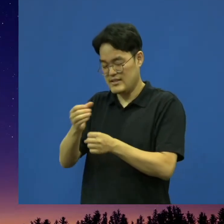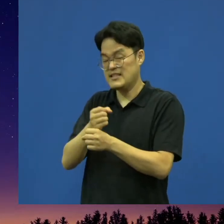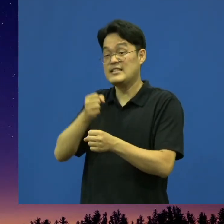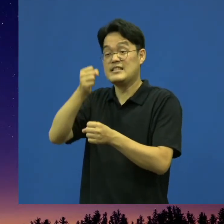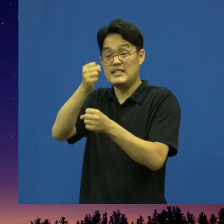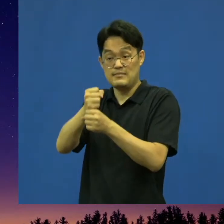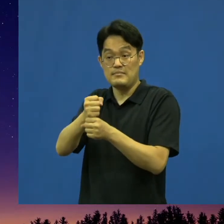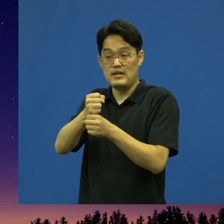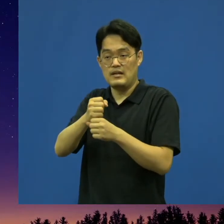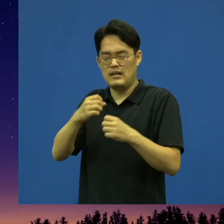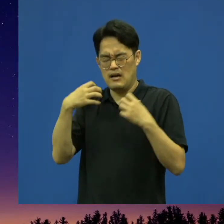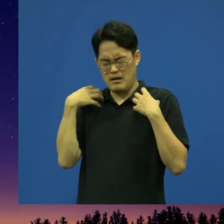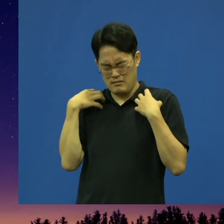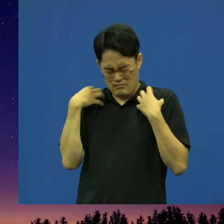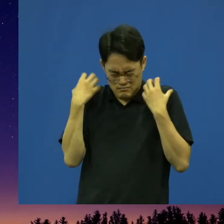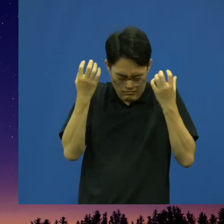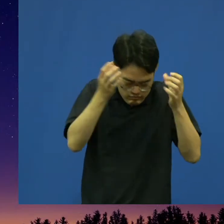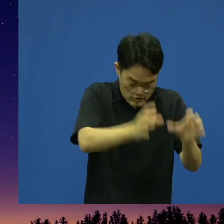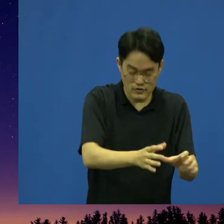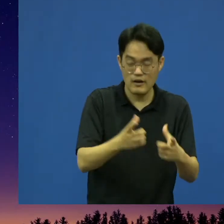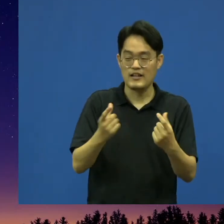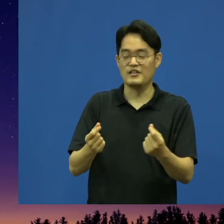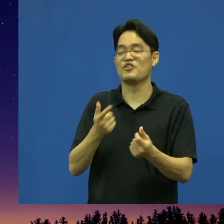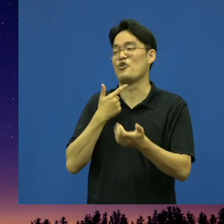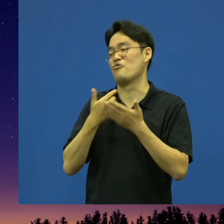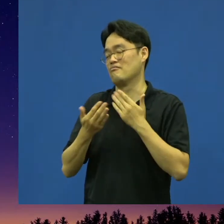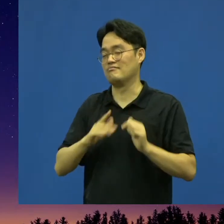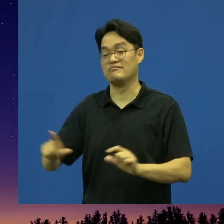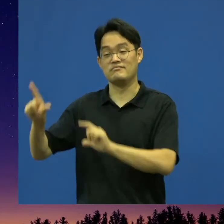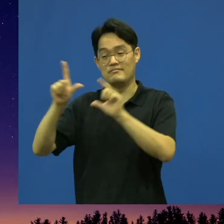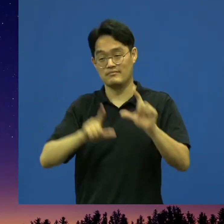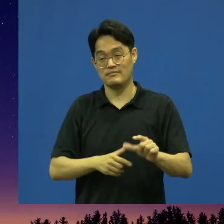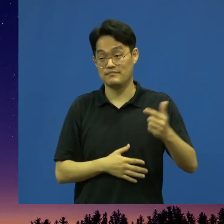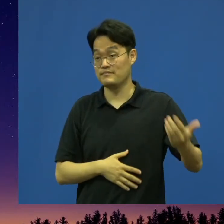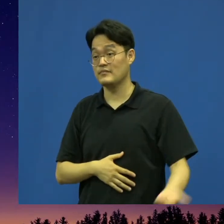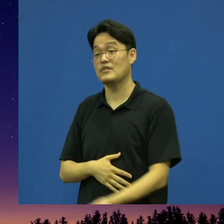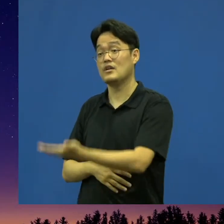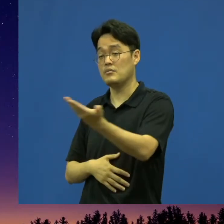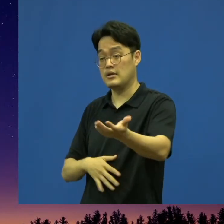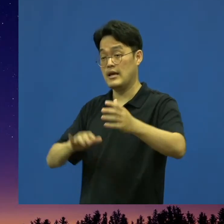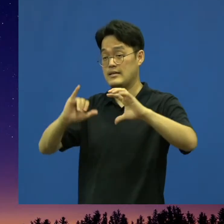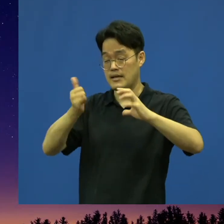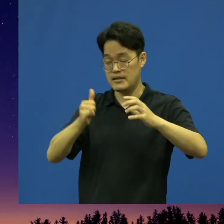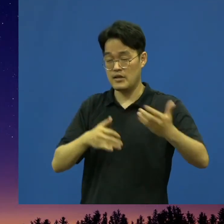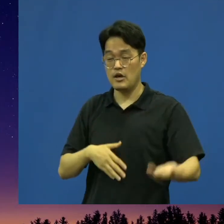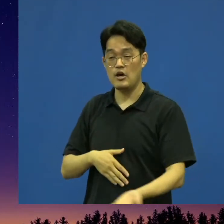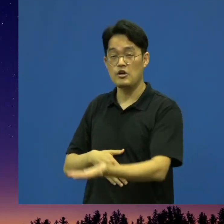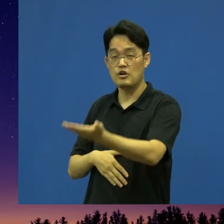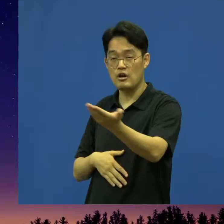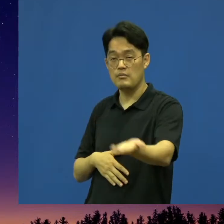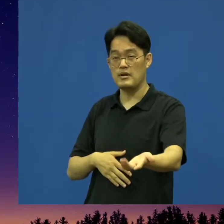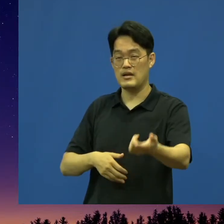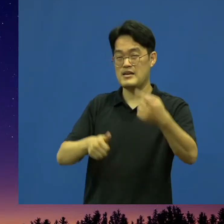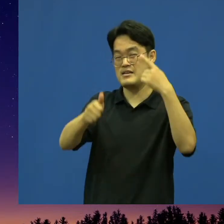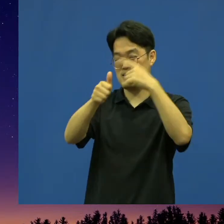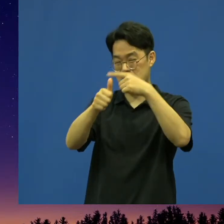사랑하는 여러분, 세상이 절대로 여러분들에게 그런 말을 할 때 지면 안